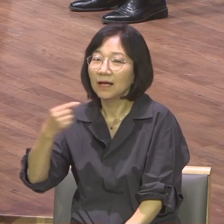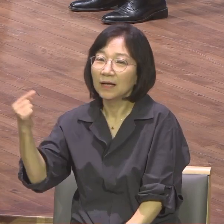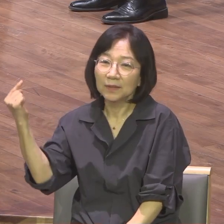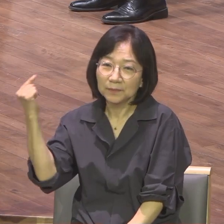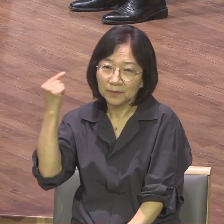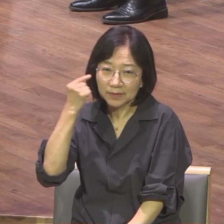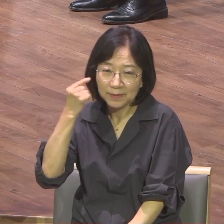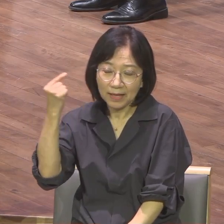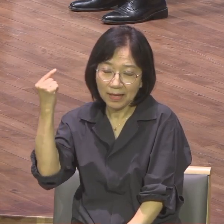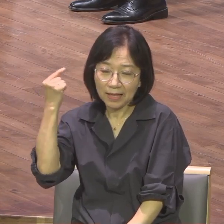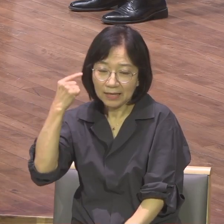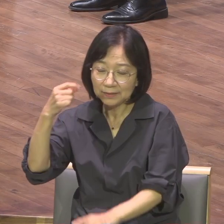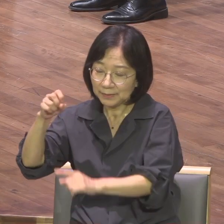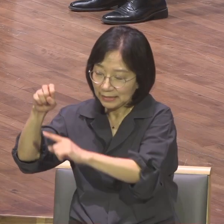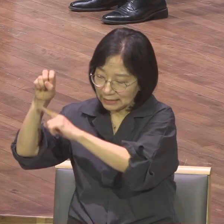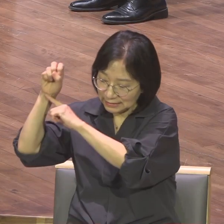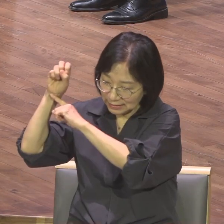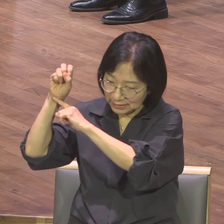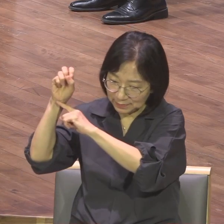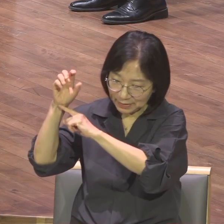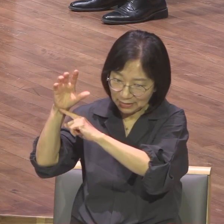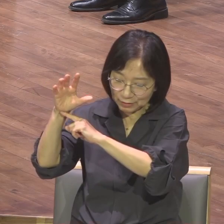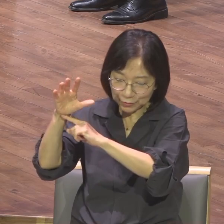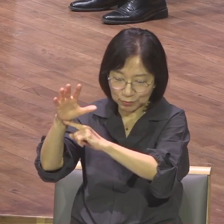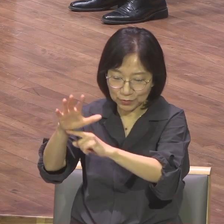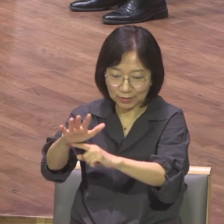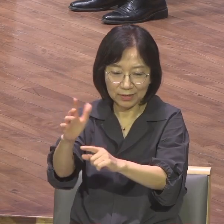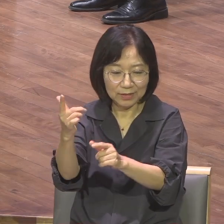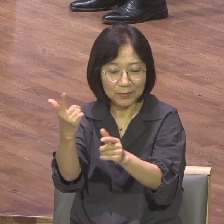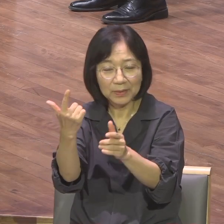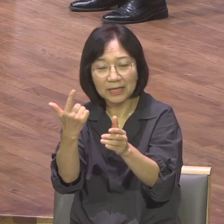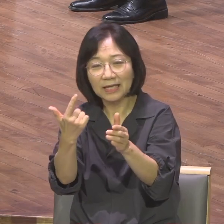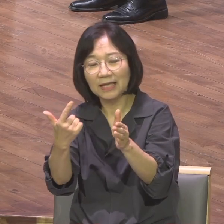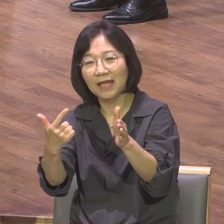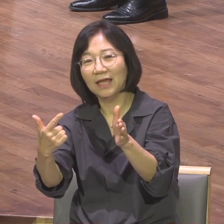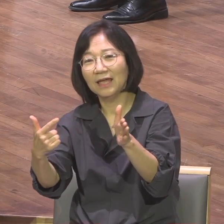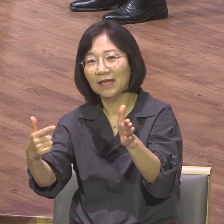모든의 빛을 비추기 위해